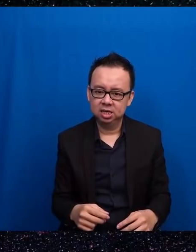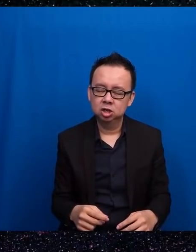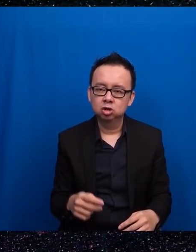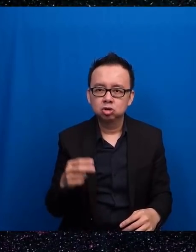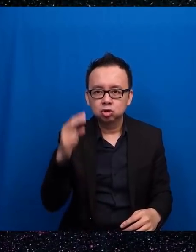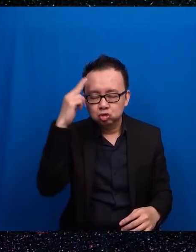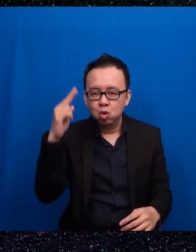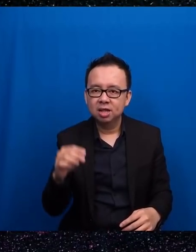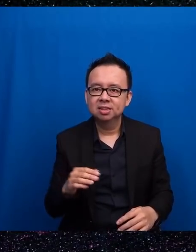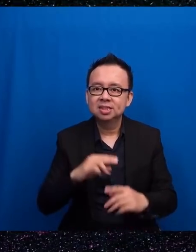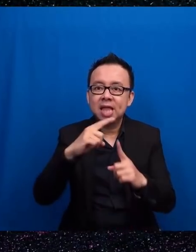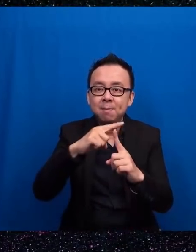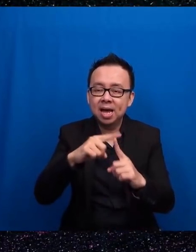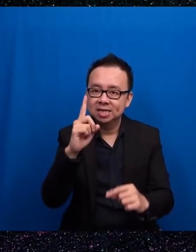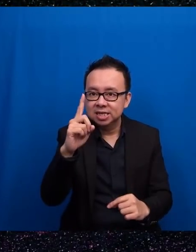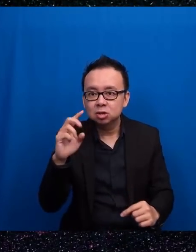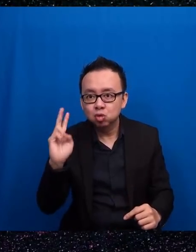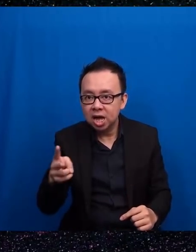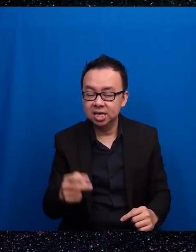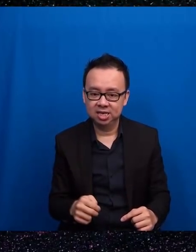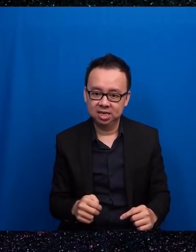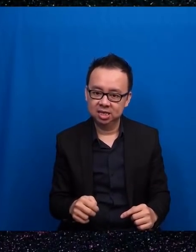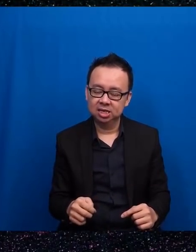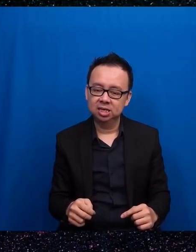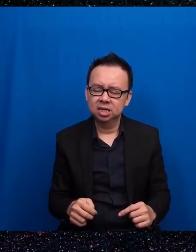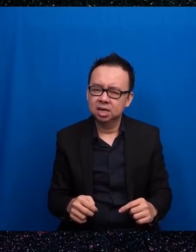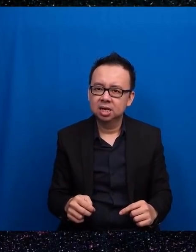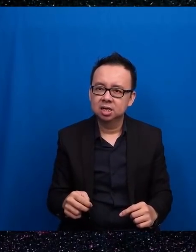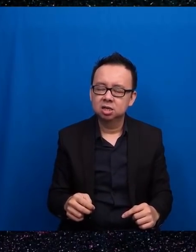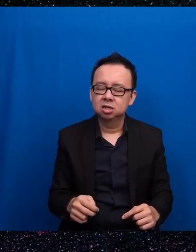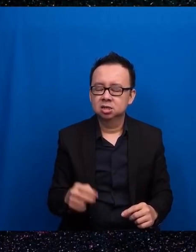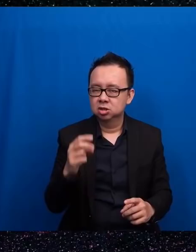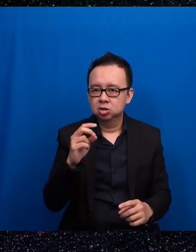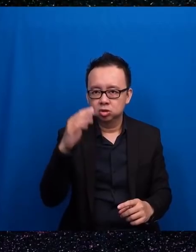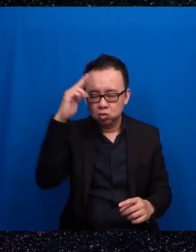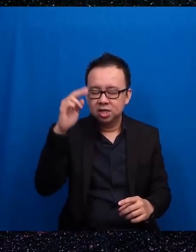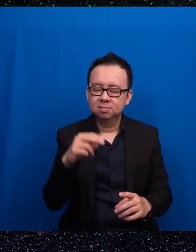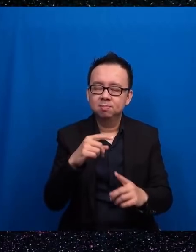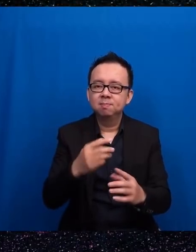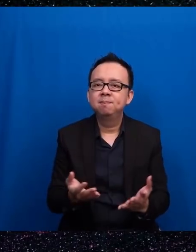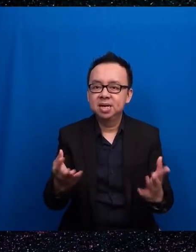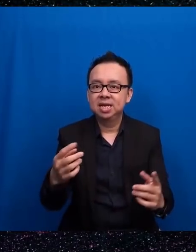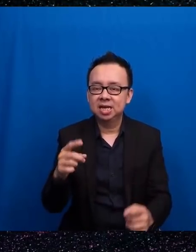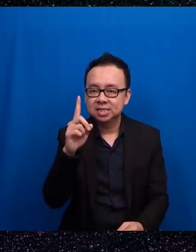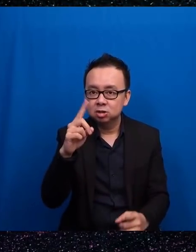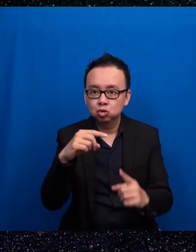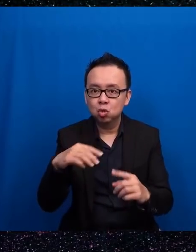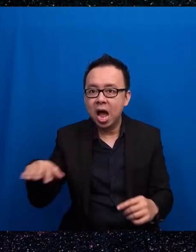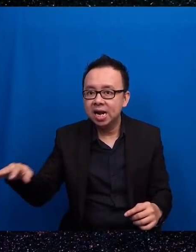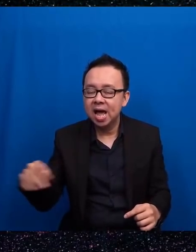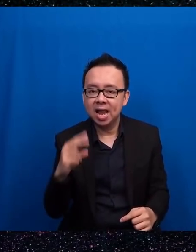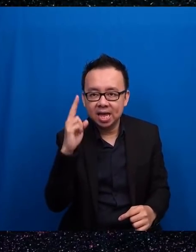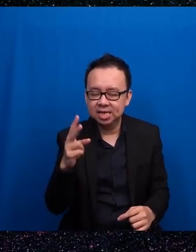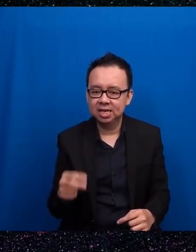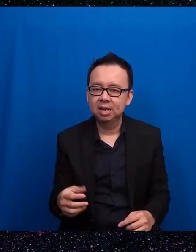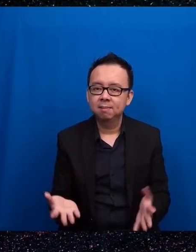satu lagi. And that child will be a blessing to your family. Oh haleluya. Saya ajak kita untuk berikan tepuk tangan untuk Tuhan saat ini juga.